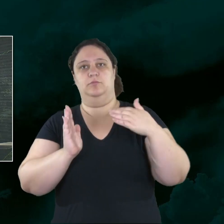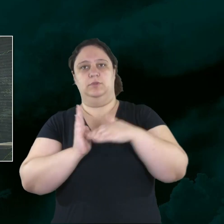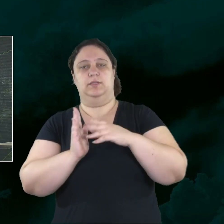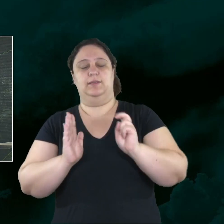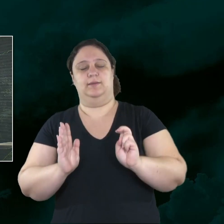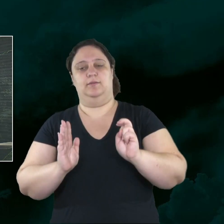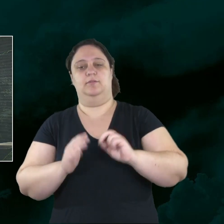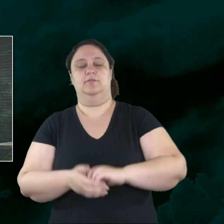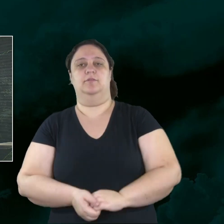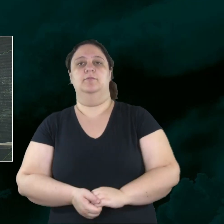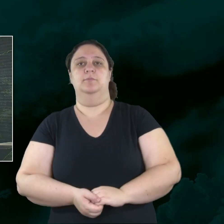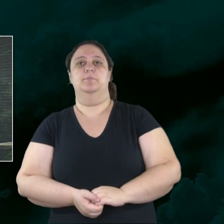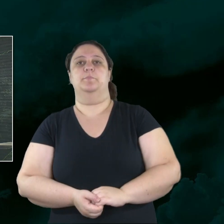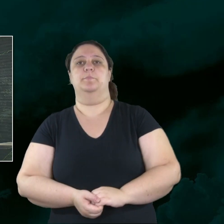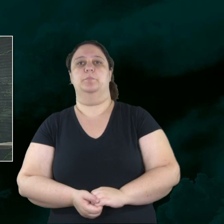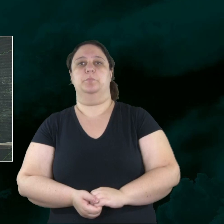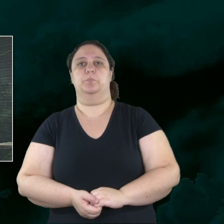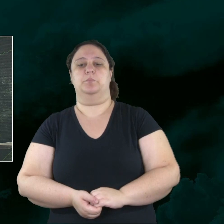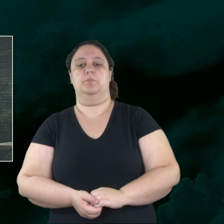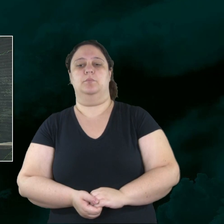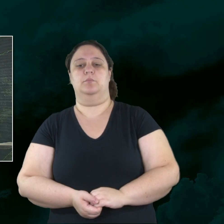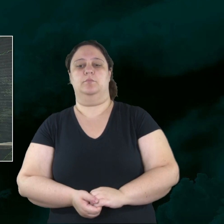2 Timóteo 3,